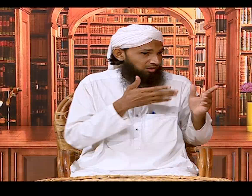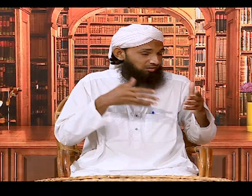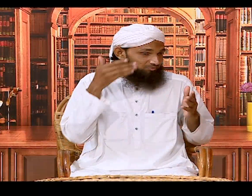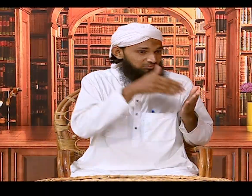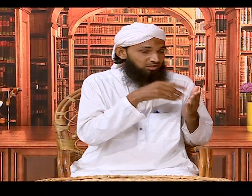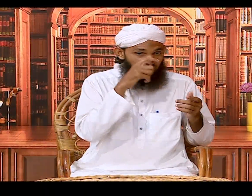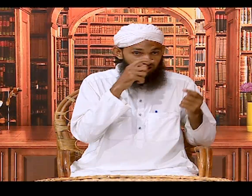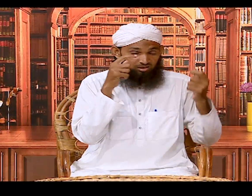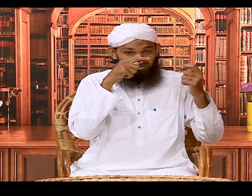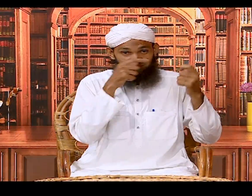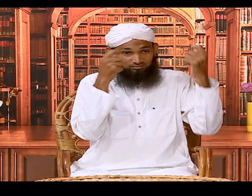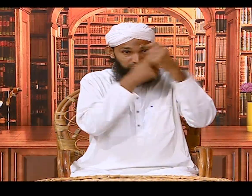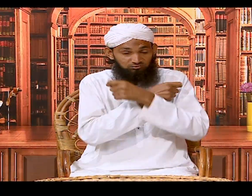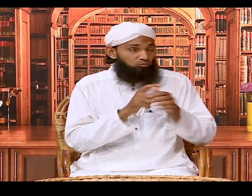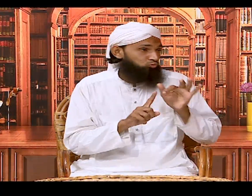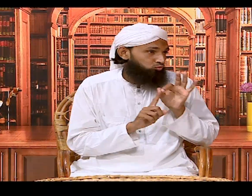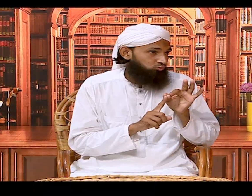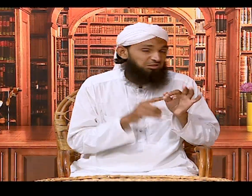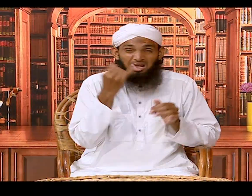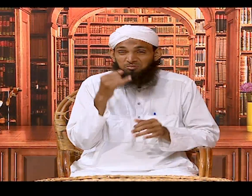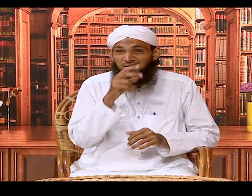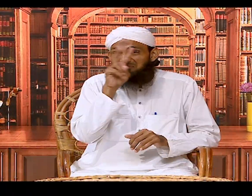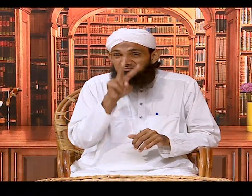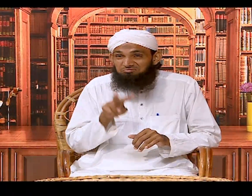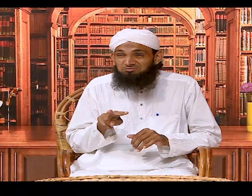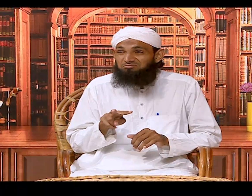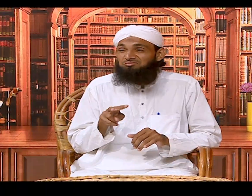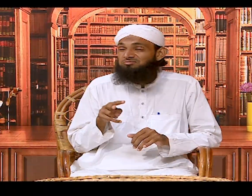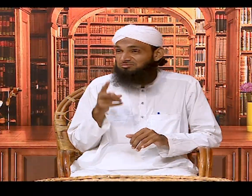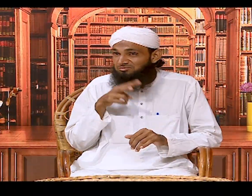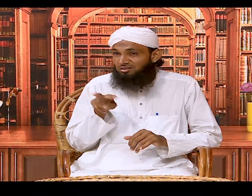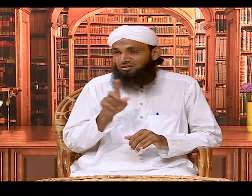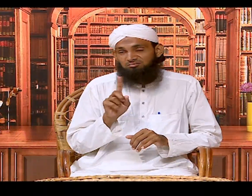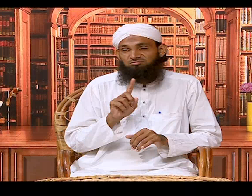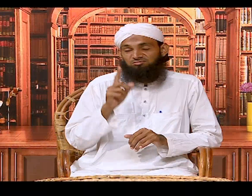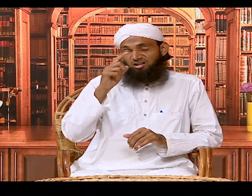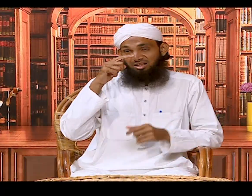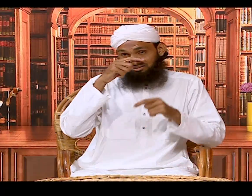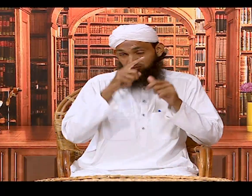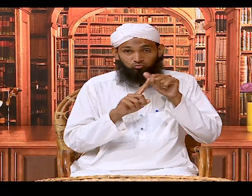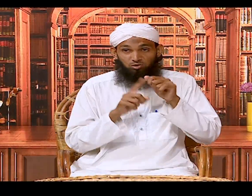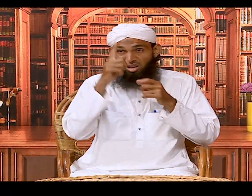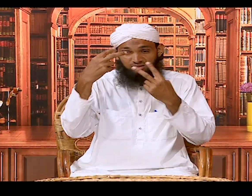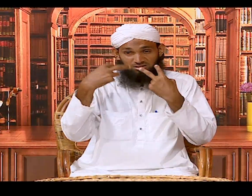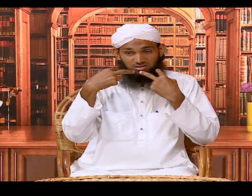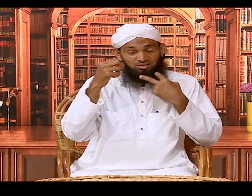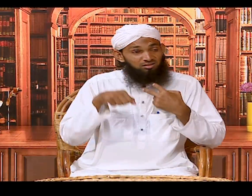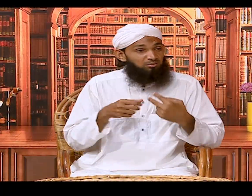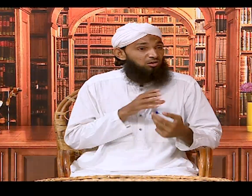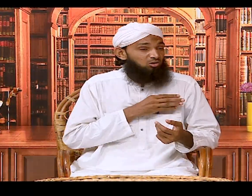پردگی اور بد نگاہی میں حیا کرنی ہوتی ہے کہ میرا رب مجھے دیکھ رہا ہے، میرا کیا بنے گا۔ حیا کا سب سے زیادہ حق